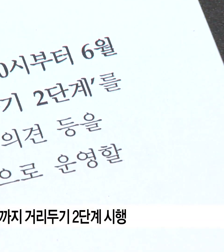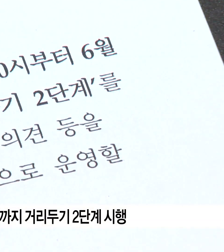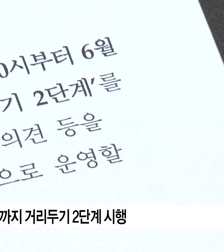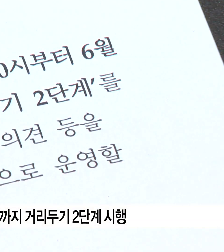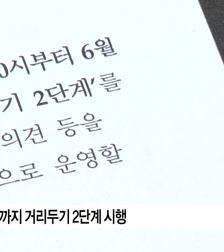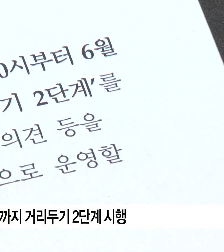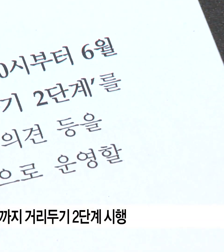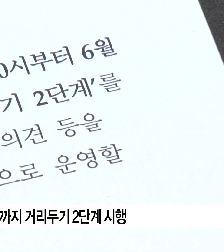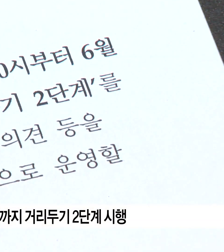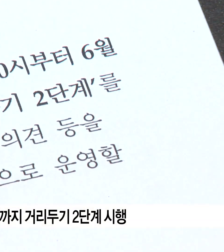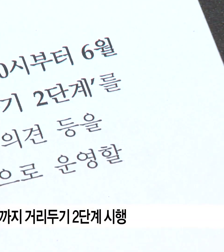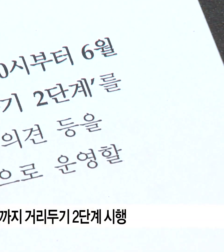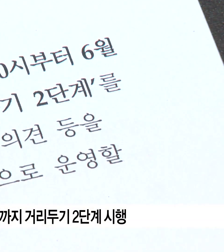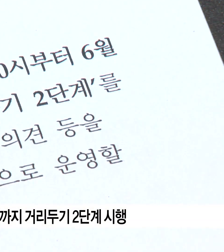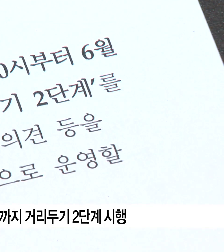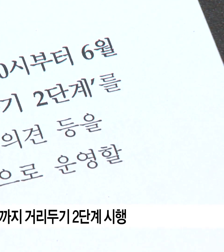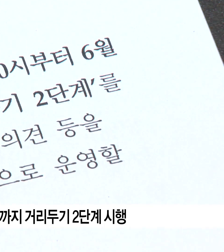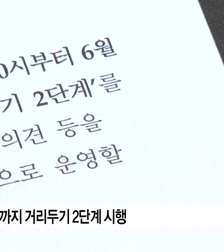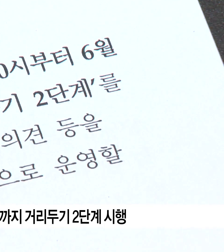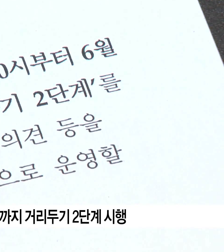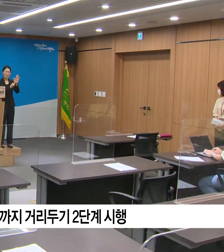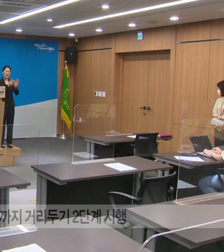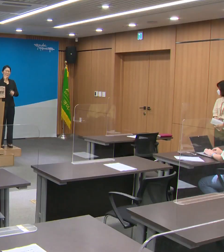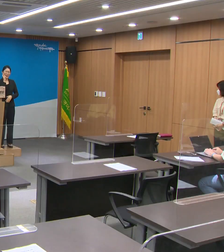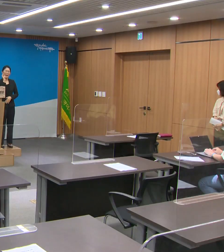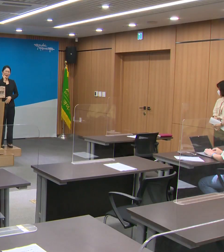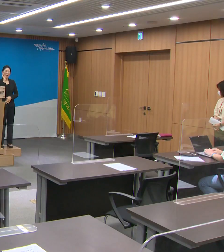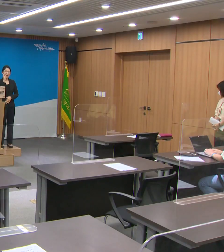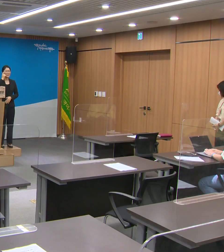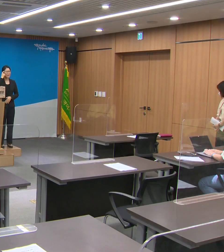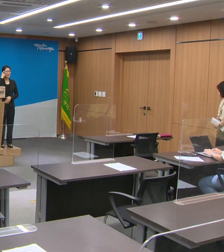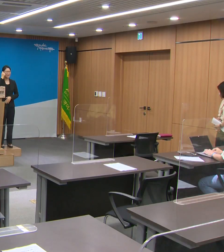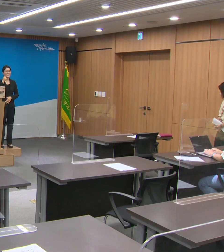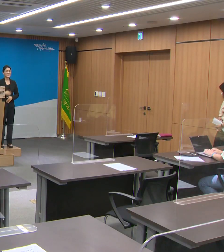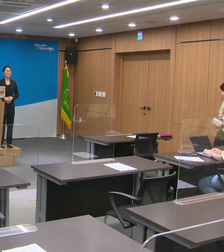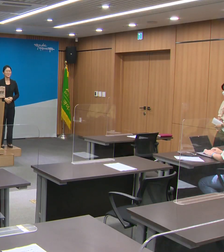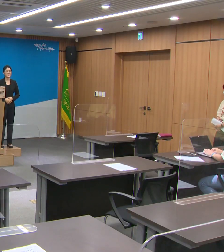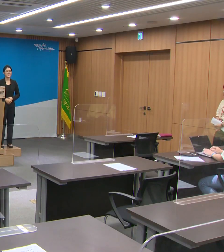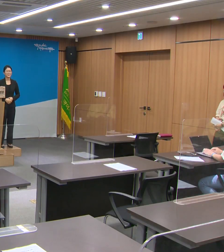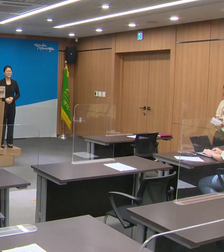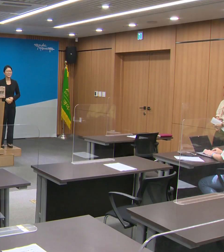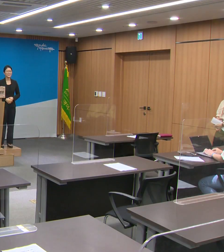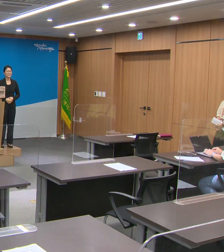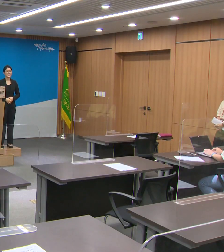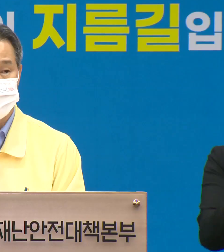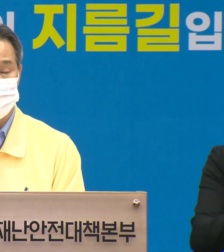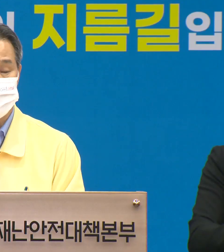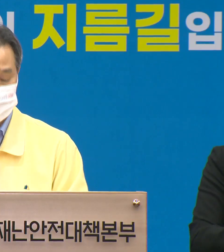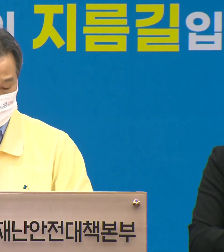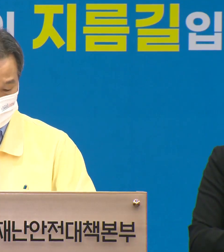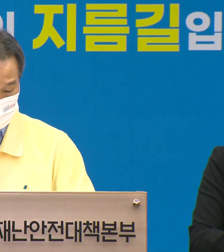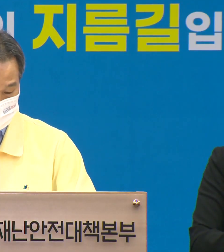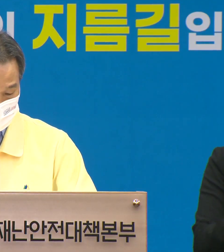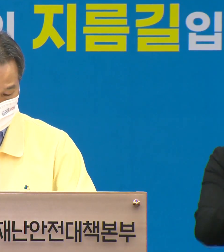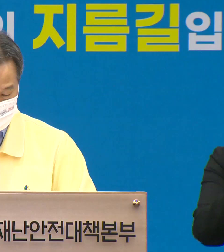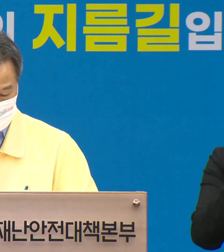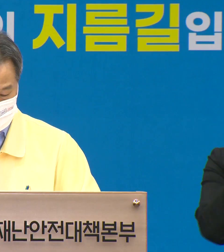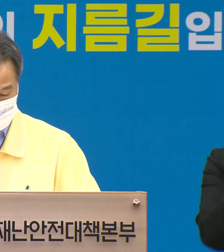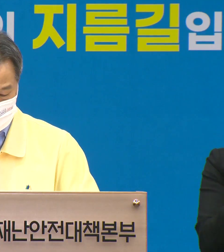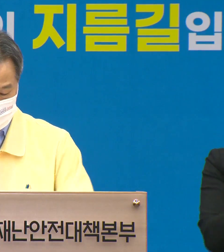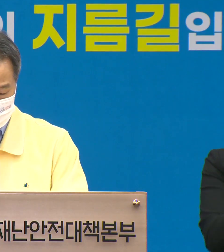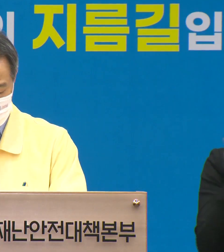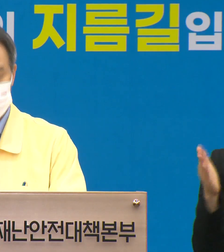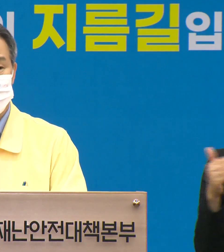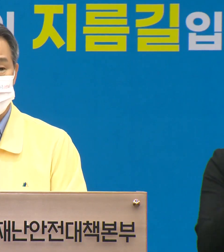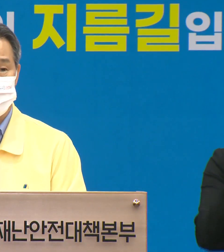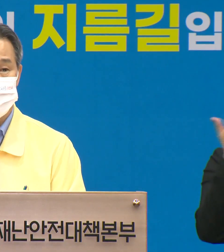흉수 점 등에 대한 고강도 단속에 났습니다 감염병 전문가들과 킹카 회의를 개최한 길과 최근 대구에 코너